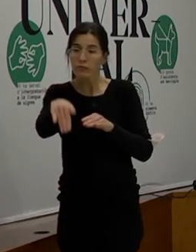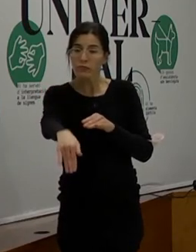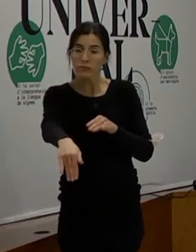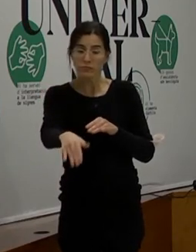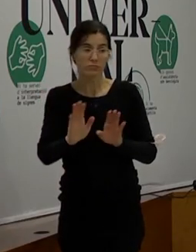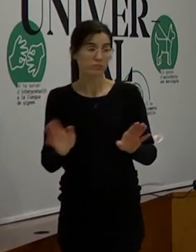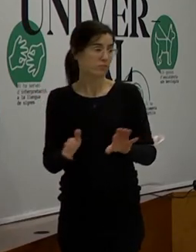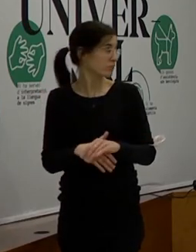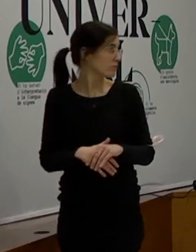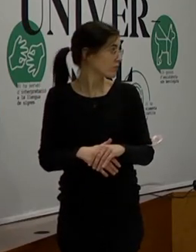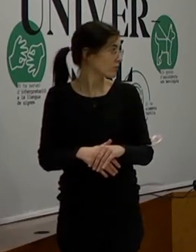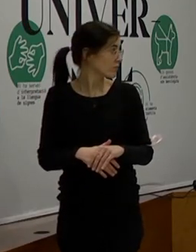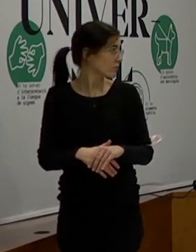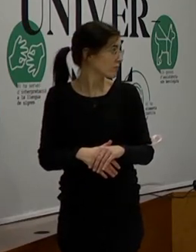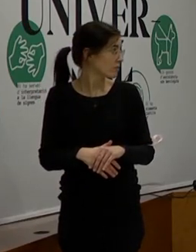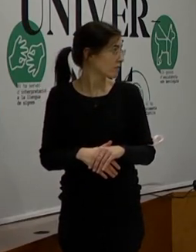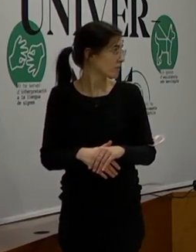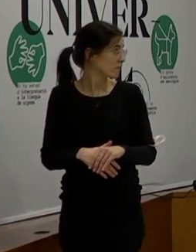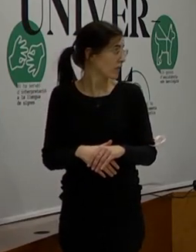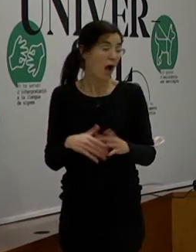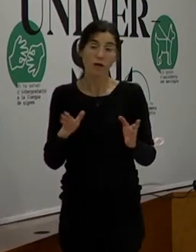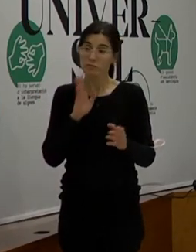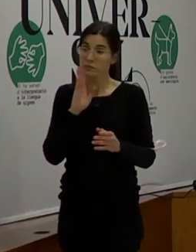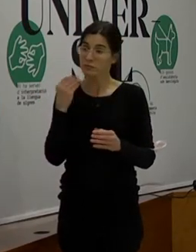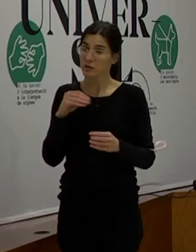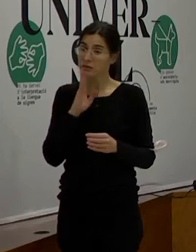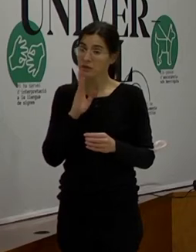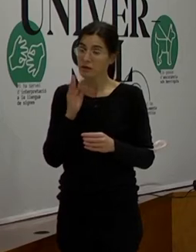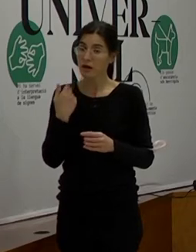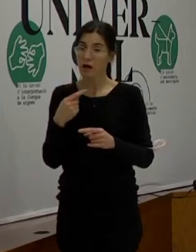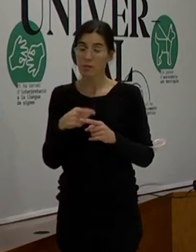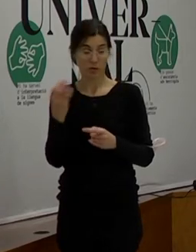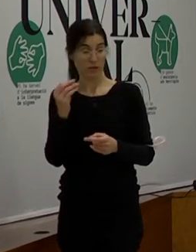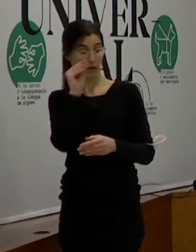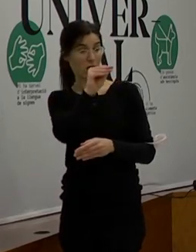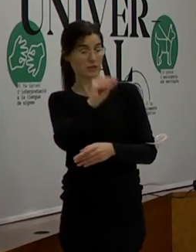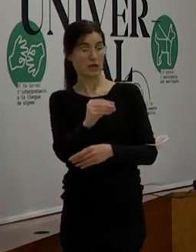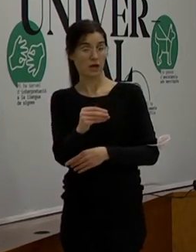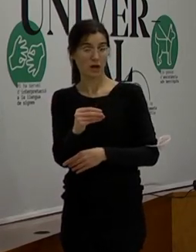Però esto qué? Muy corta, tío. Ah, però